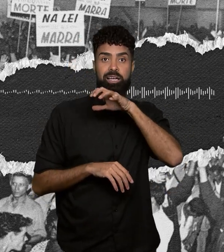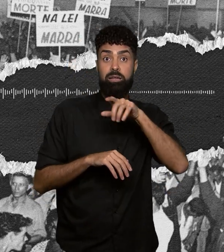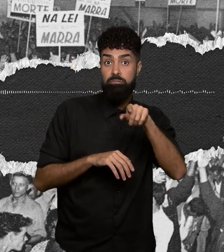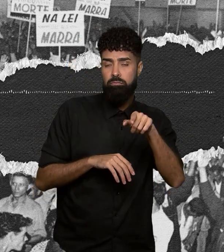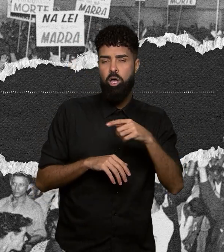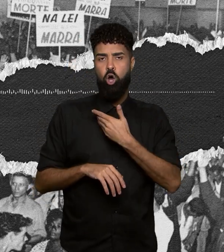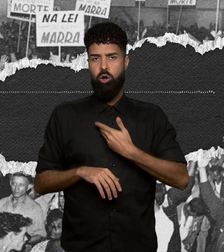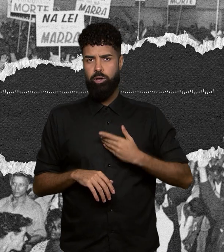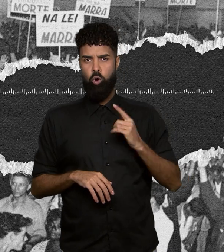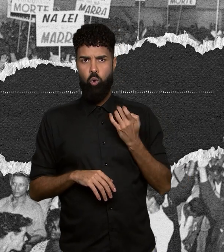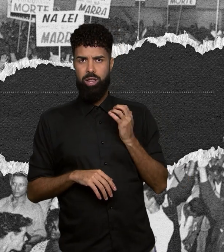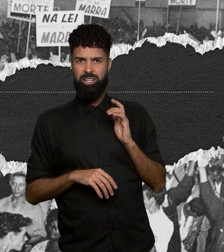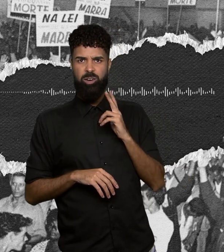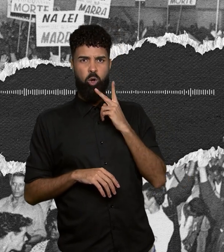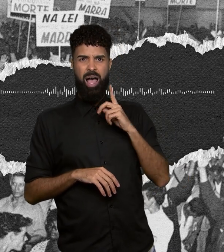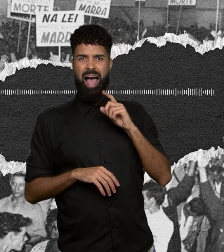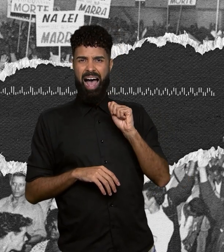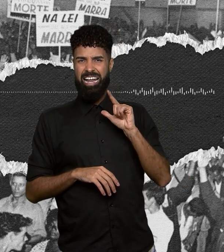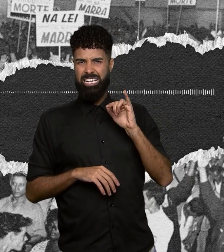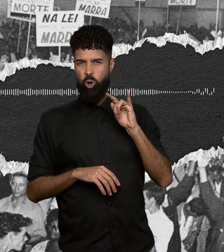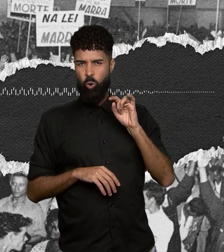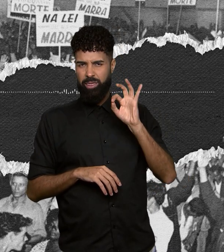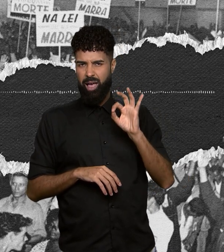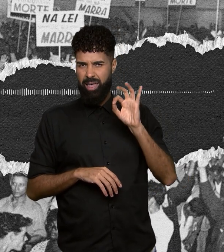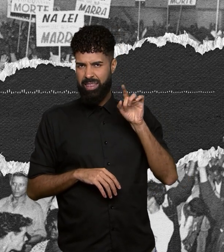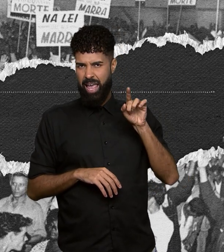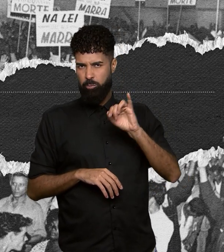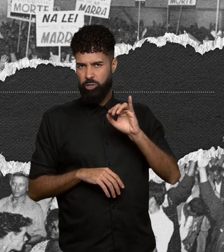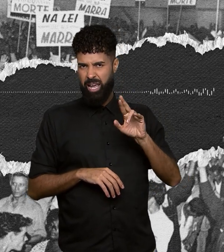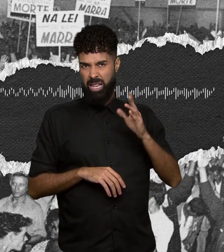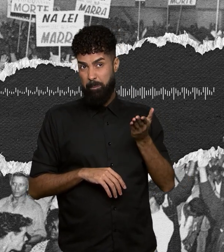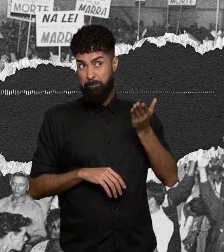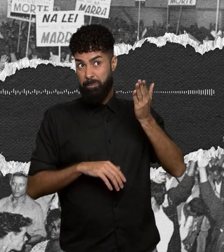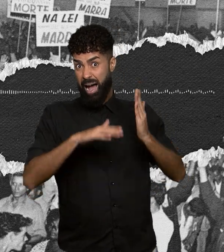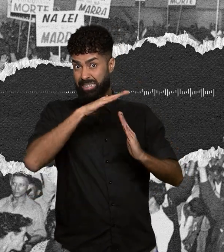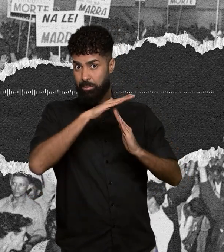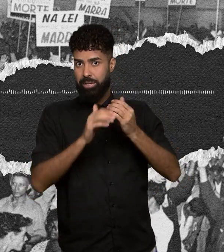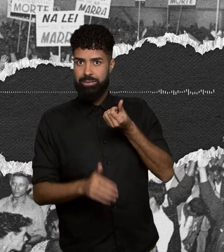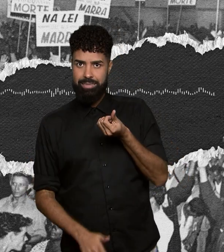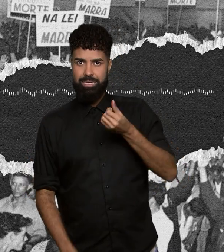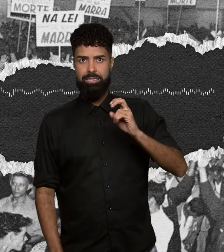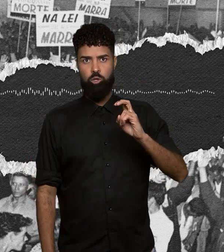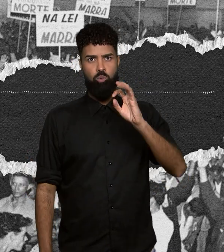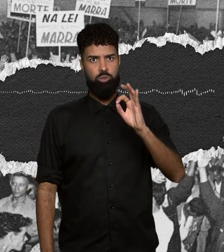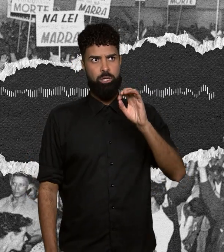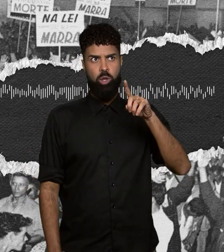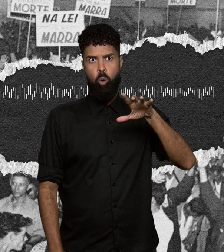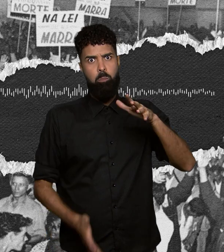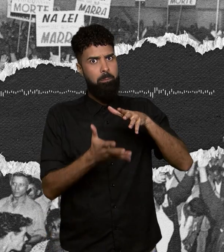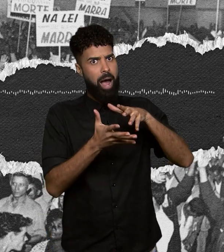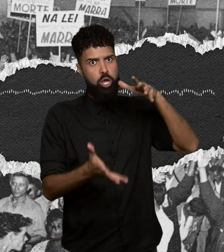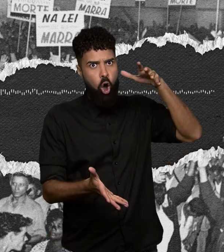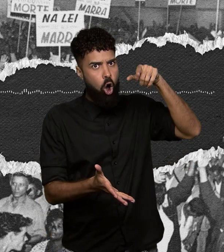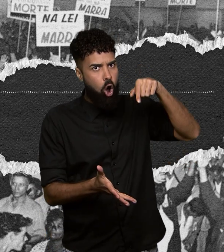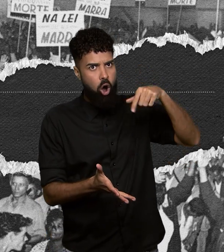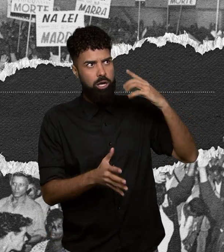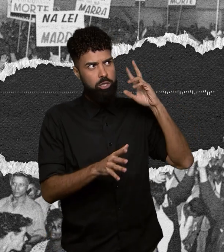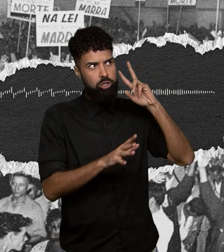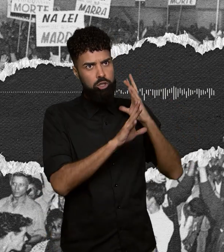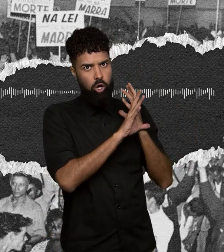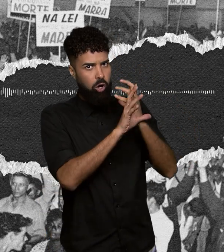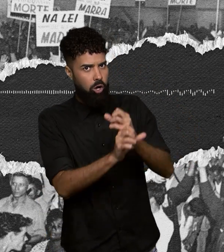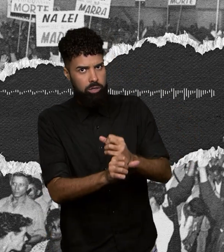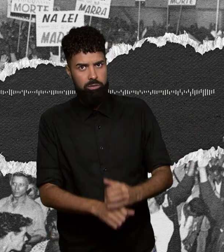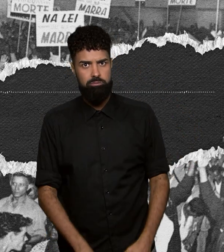alíquota máxima do imposto de renda para 65% o maior percentual da história